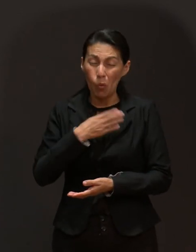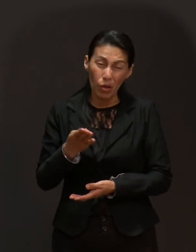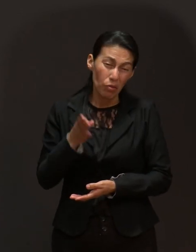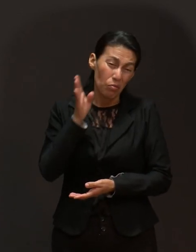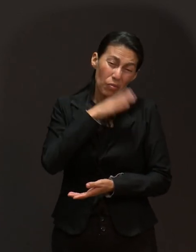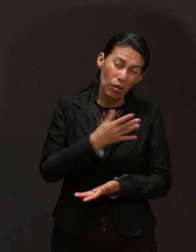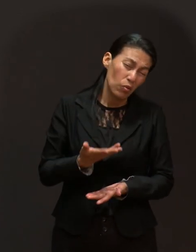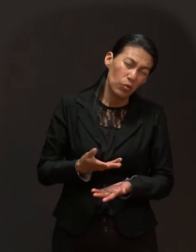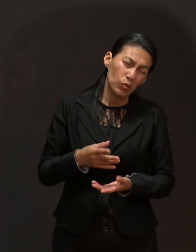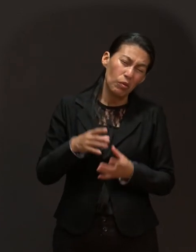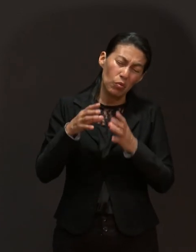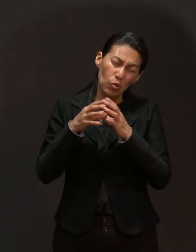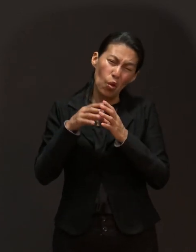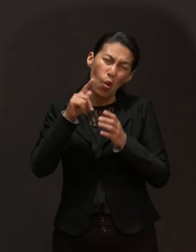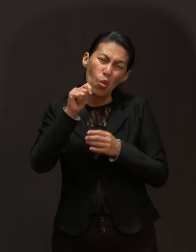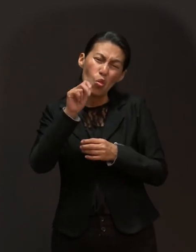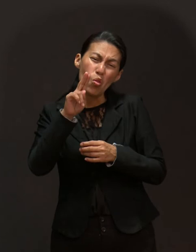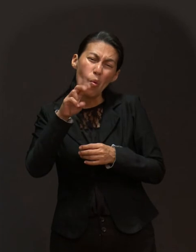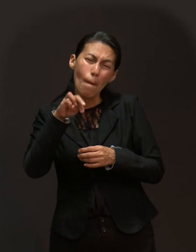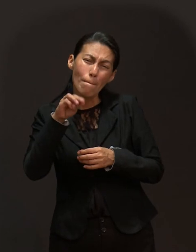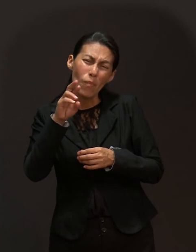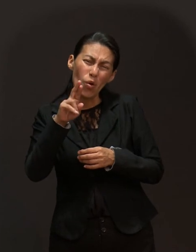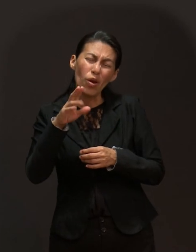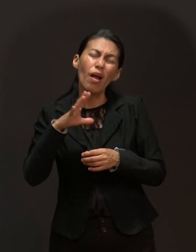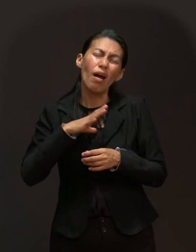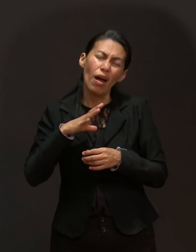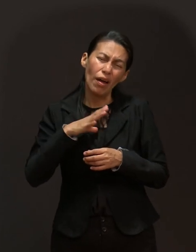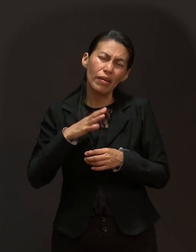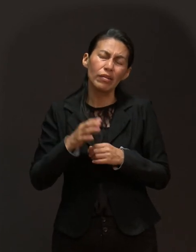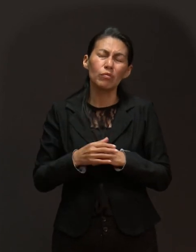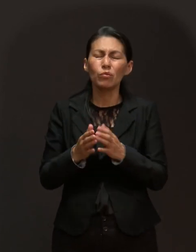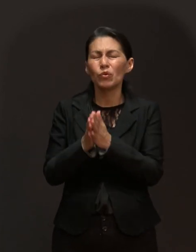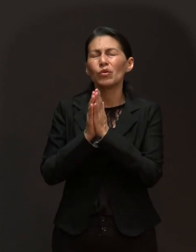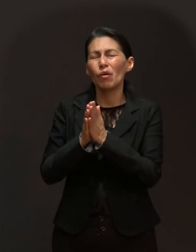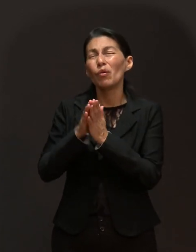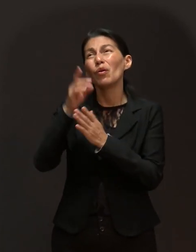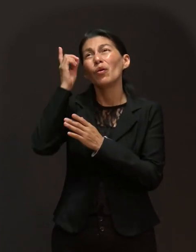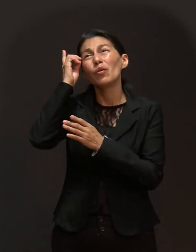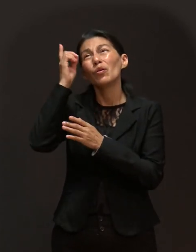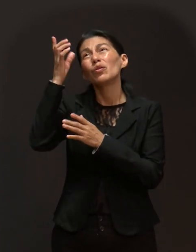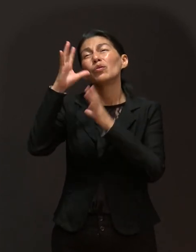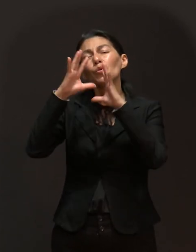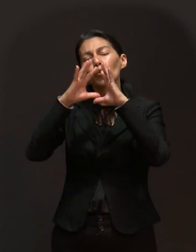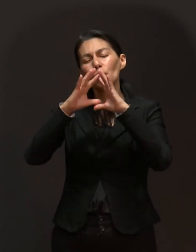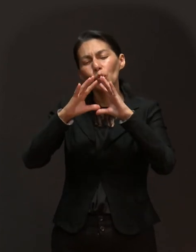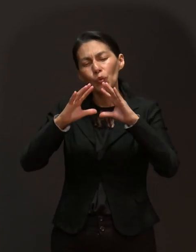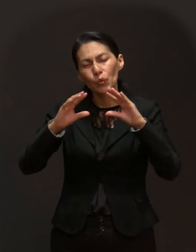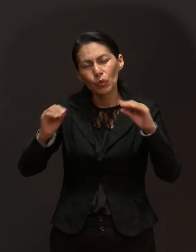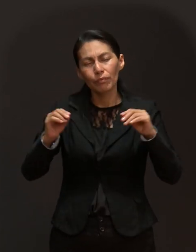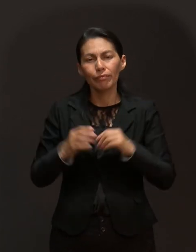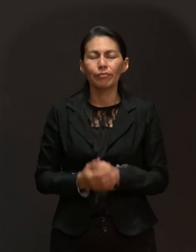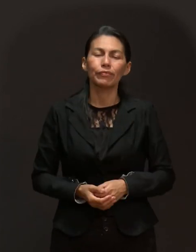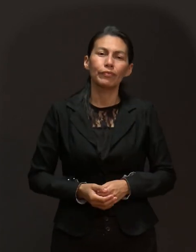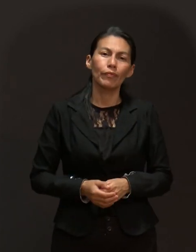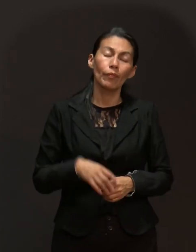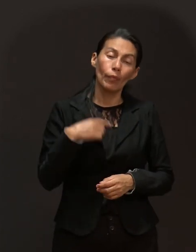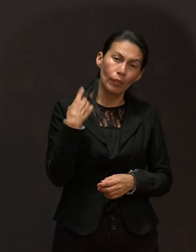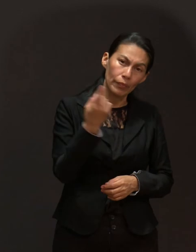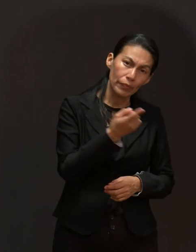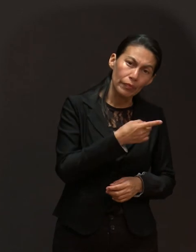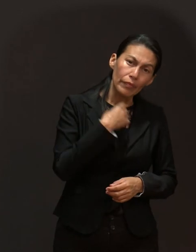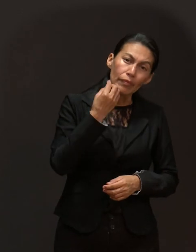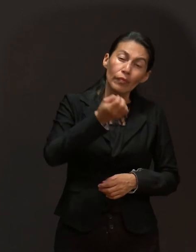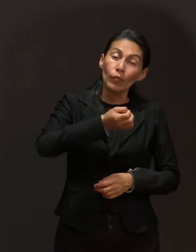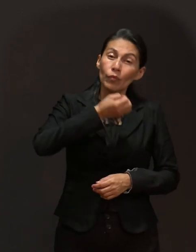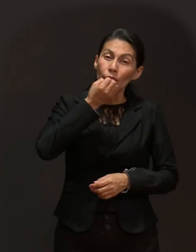si es benigno o maligno Dios mediante deseamos que se recupere Nos unimos